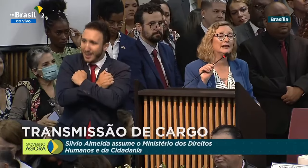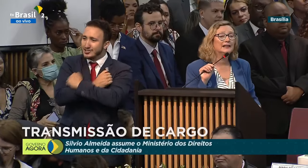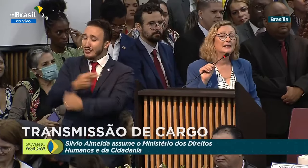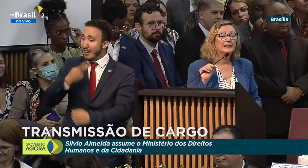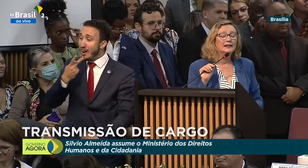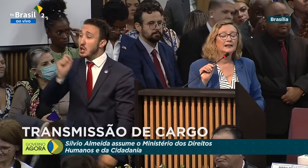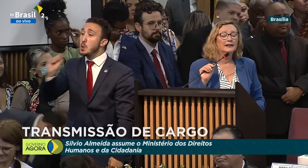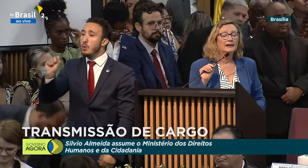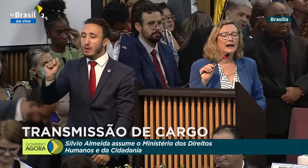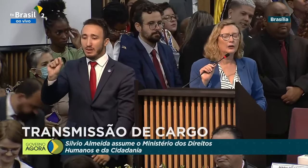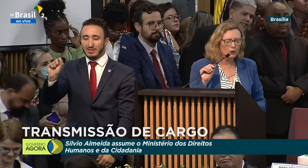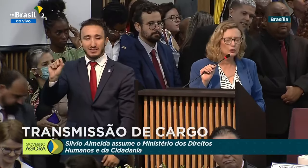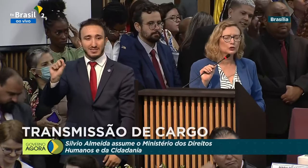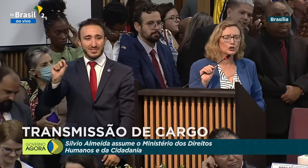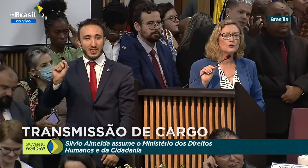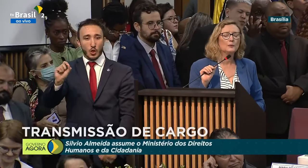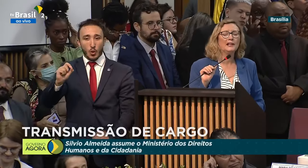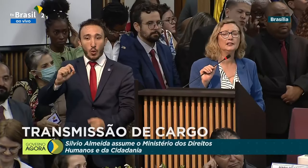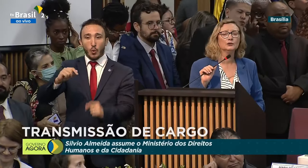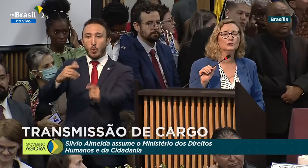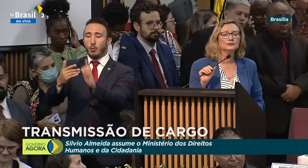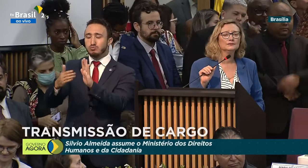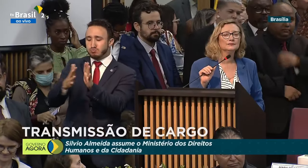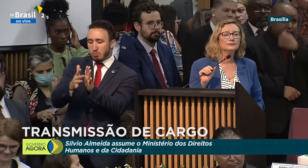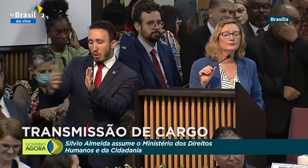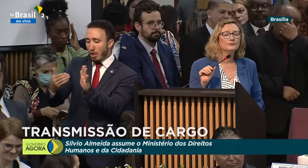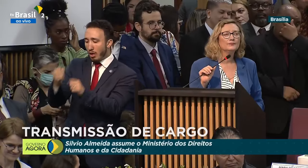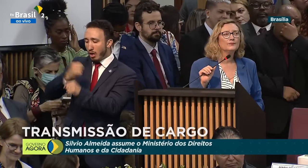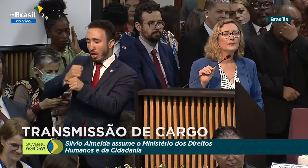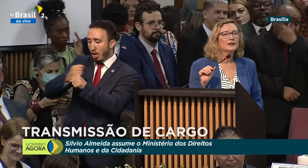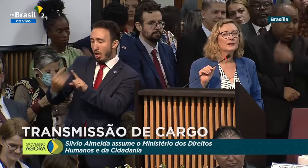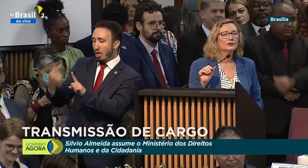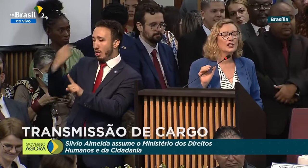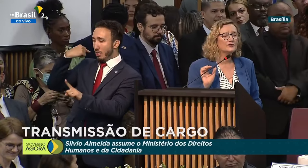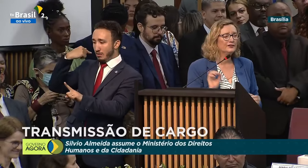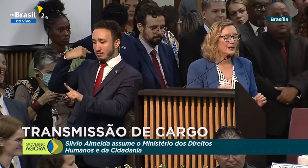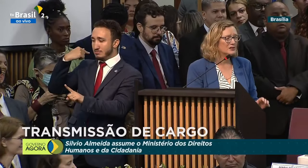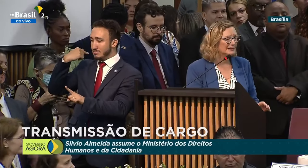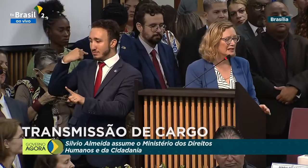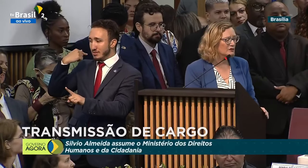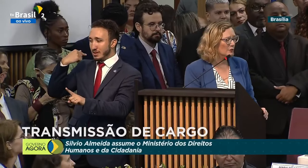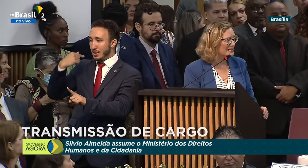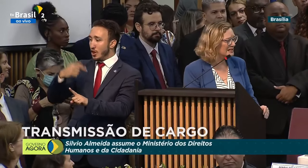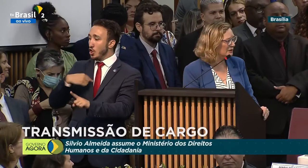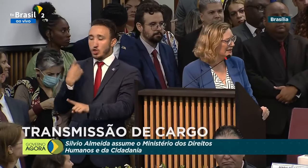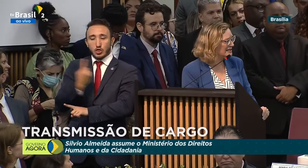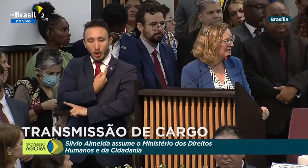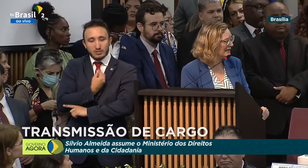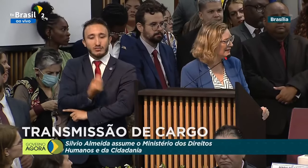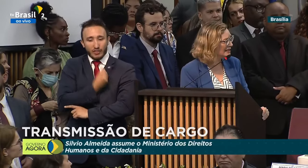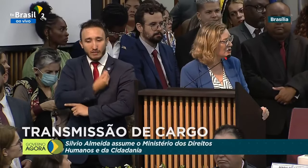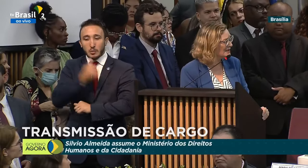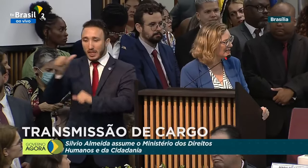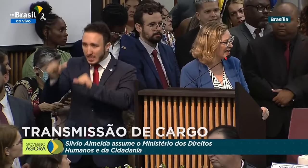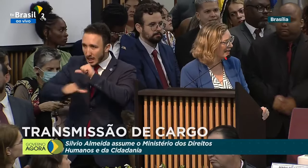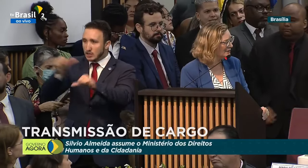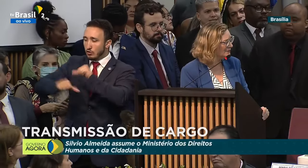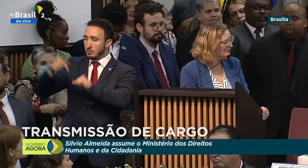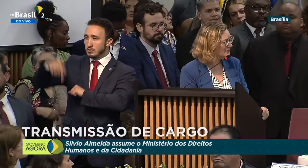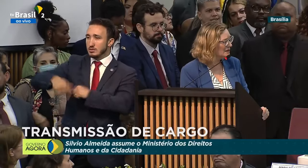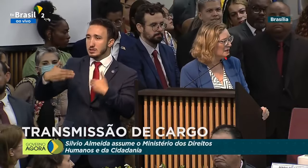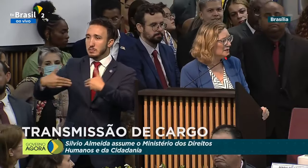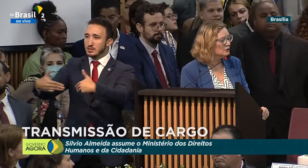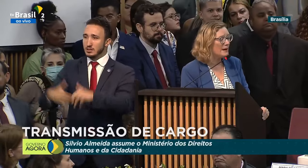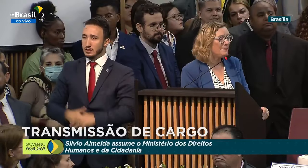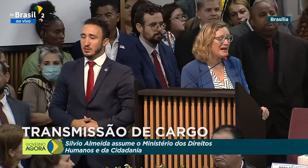que ao longo do último período nós vivemos a transformação desta deste ministério